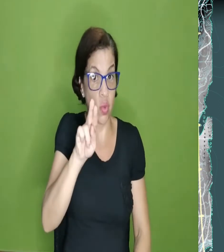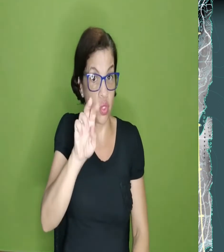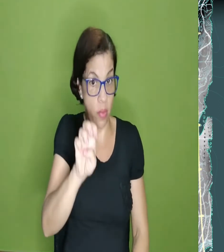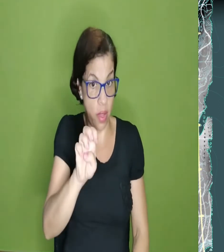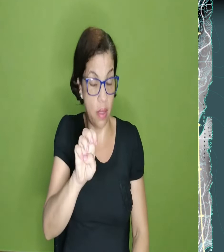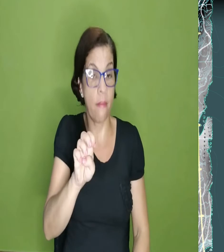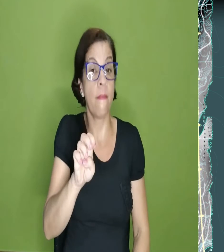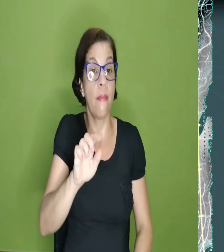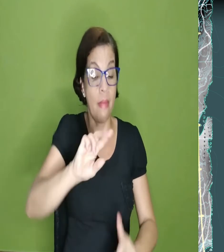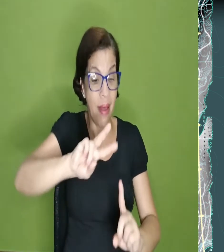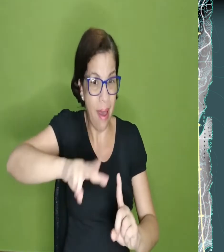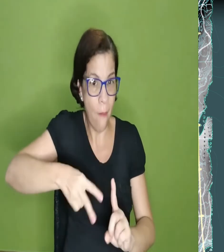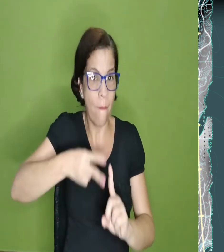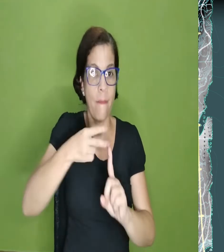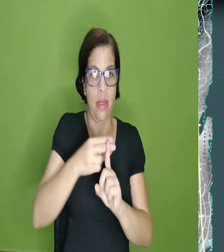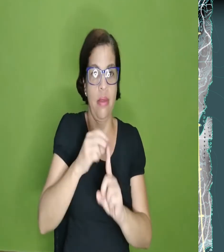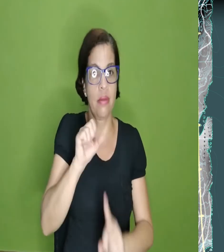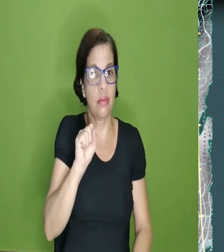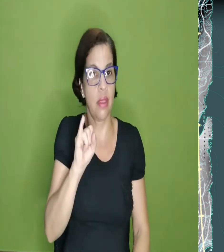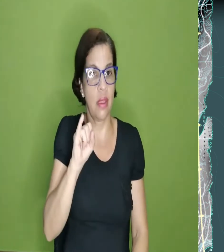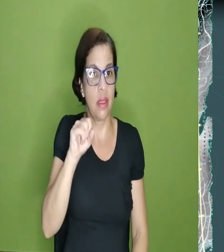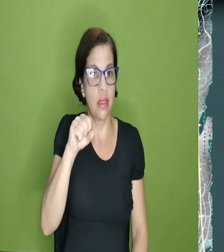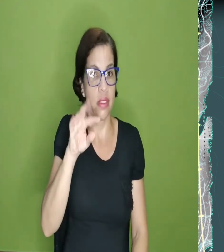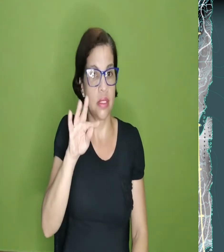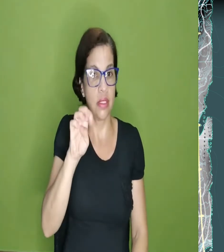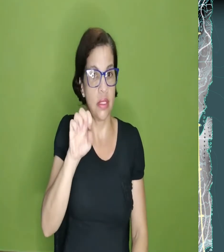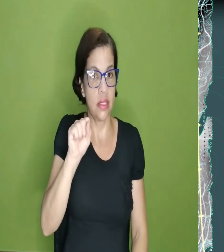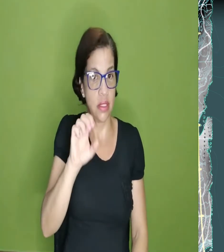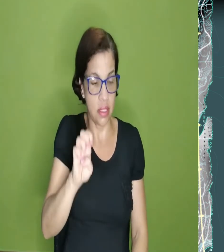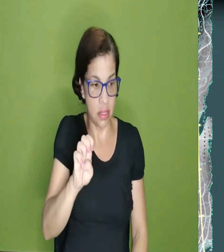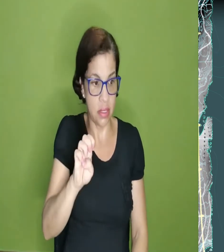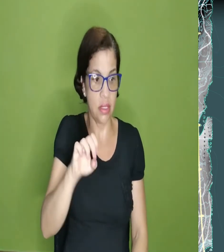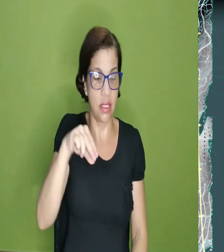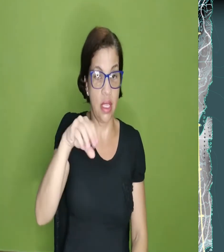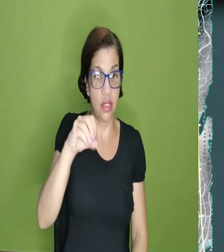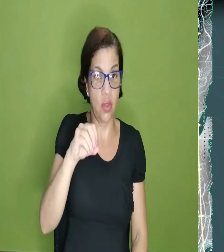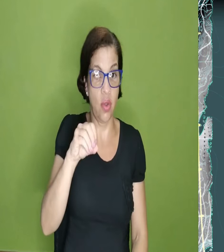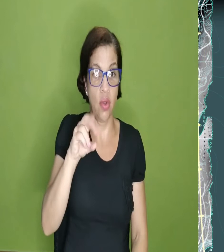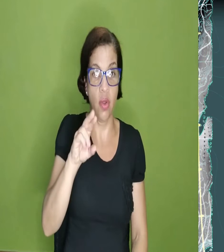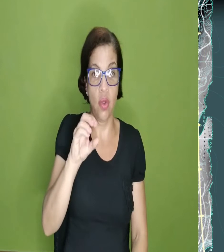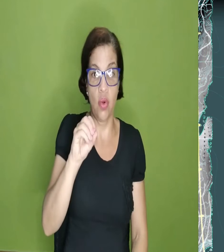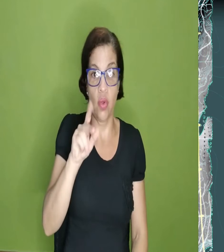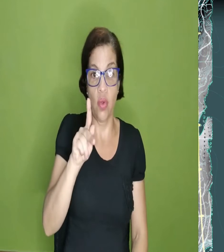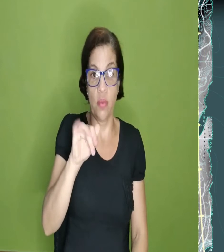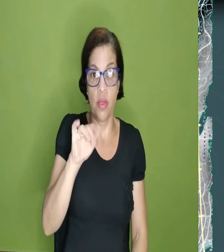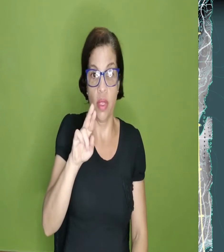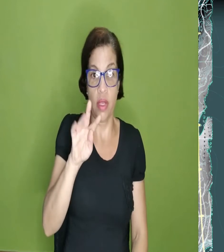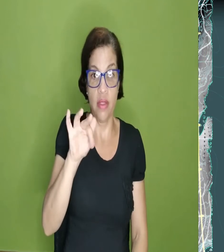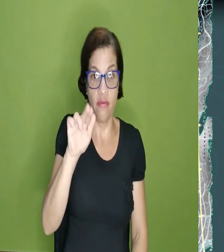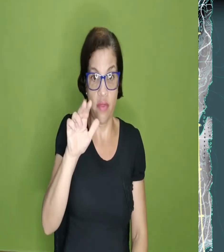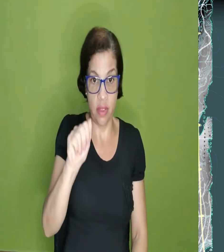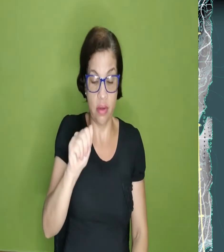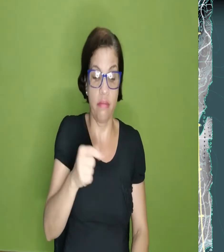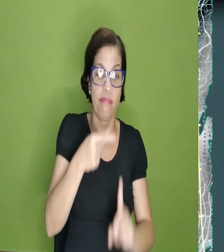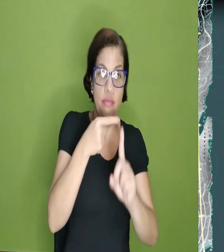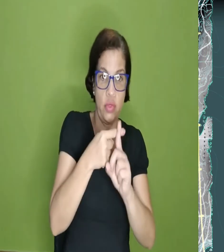pré-sinápticos leva a um aumento da síntese e da exocitose da norepinefrina, um feedback positivo.